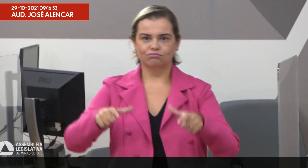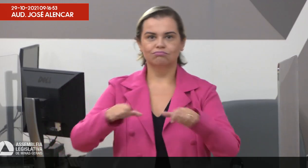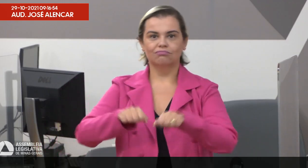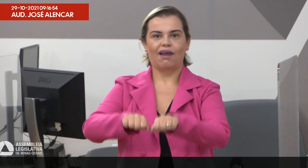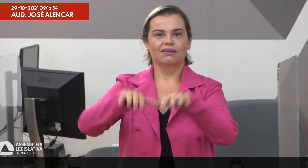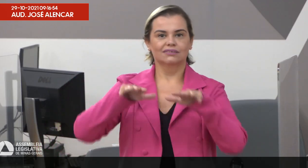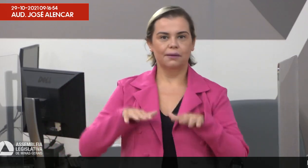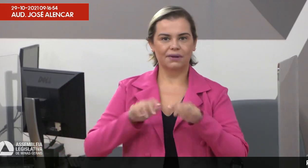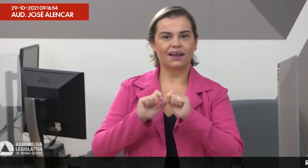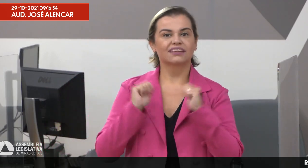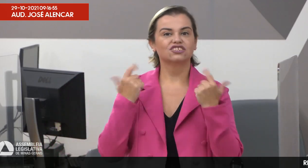rosa.